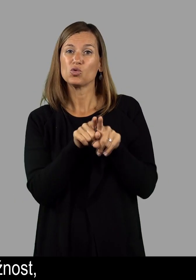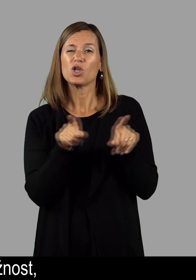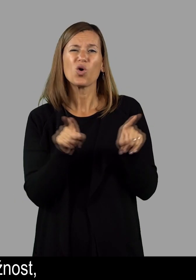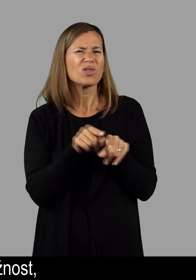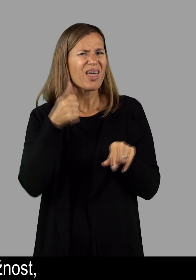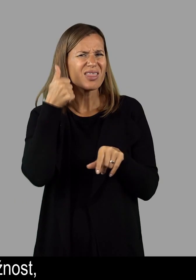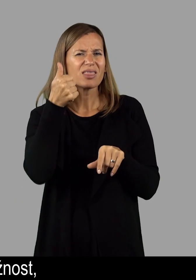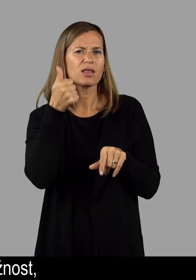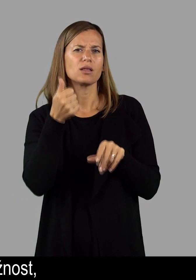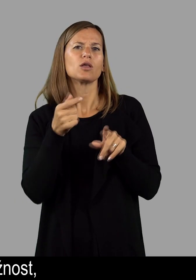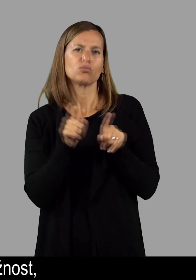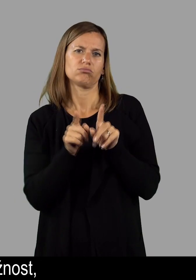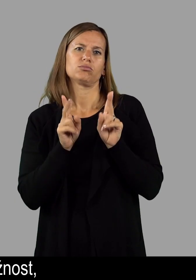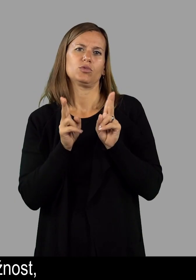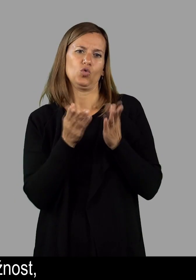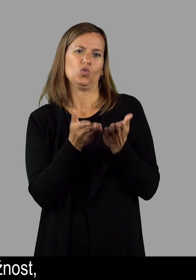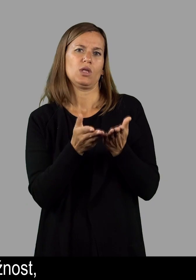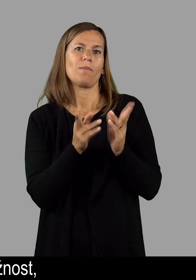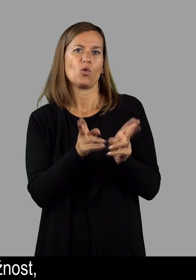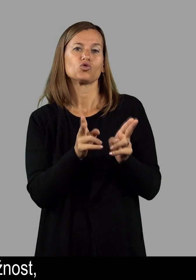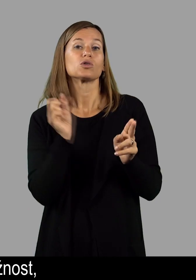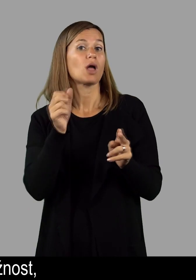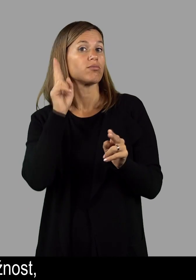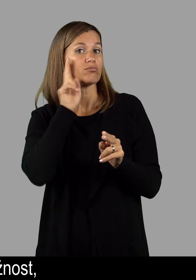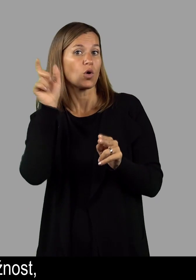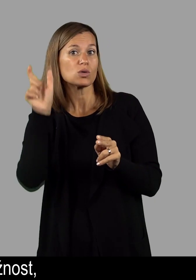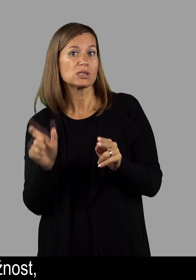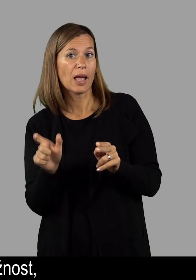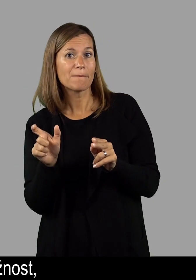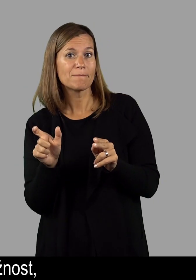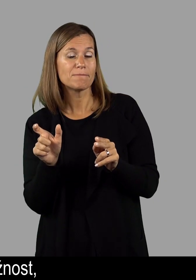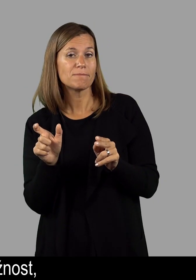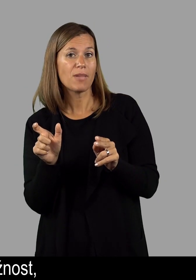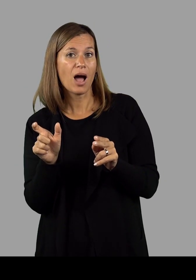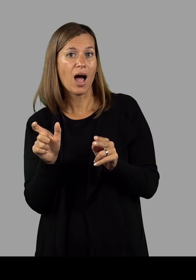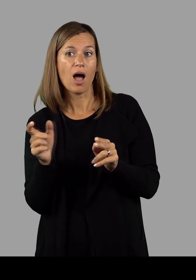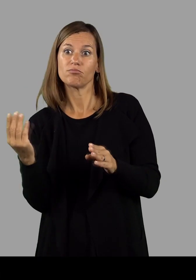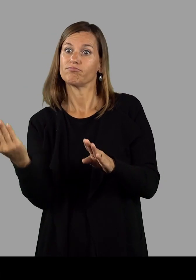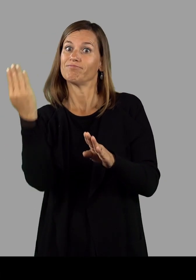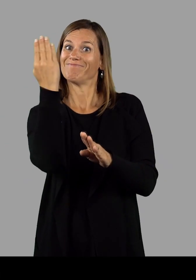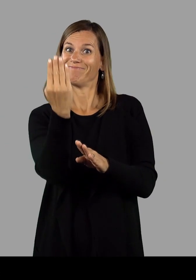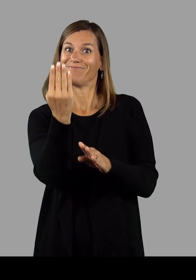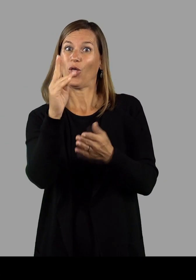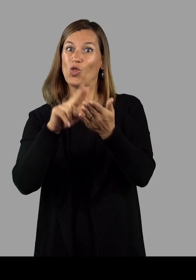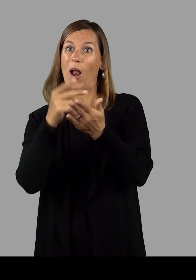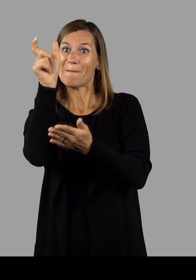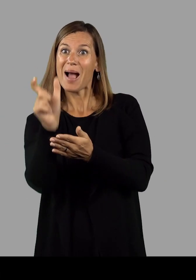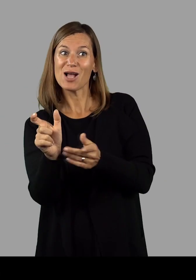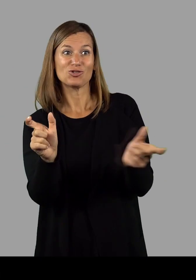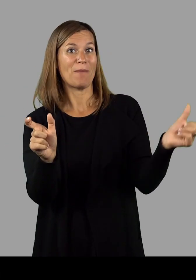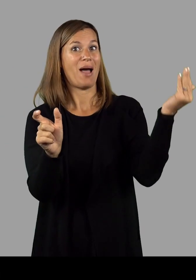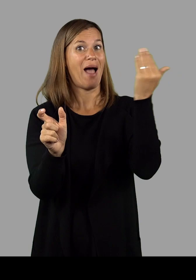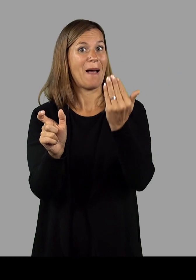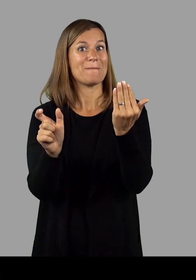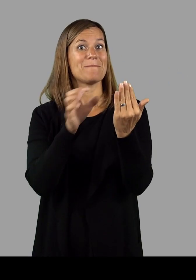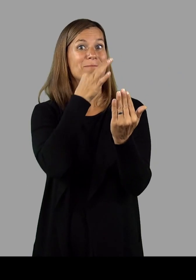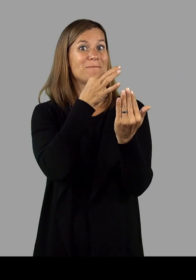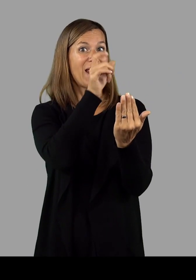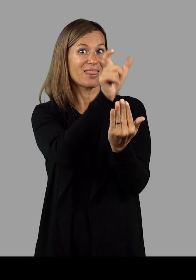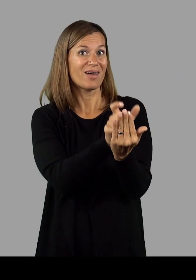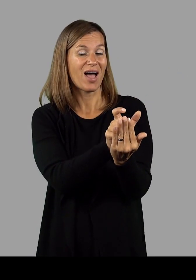kot edini nudi možnost, da gluha oseba fiksira video okno tolmača in predavatelja ali še